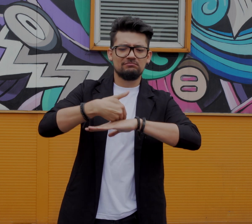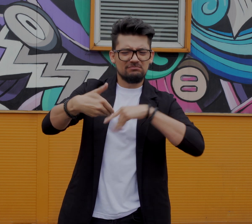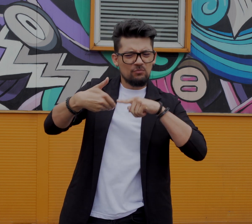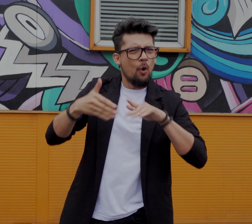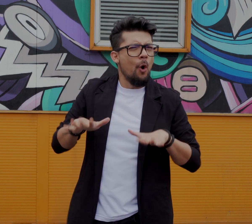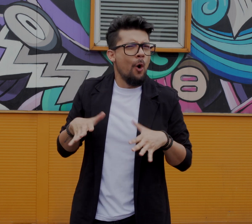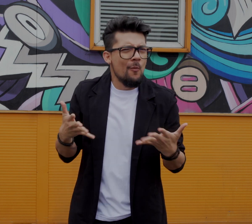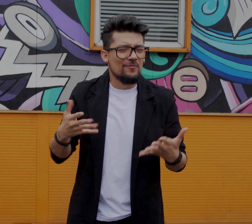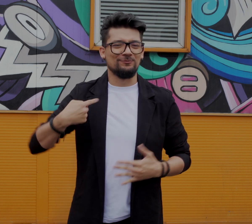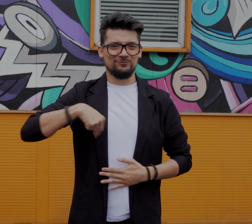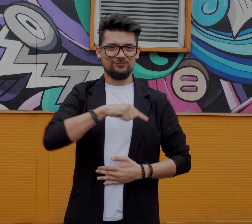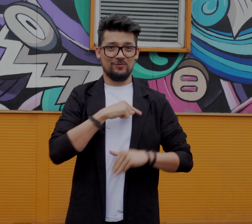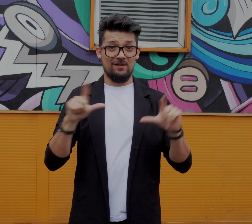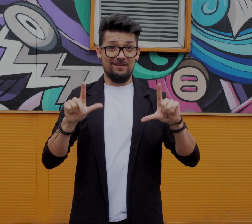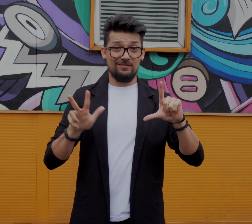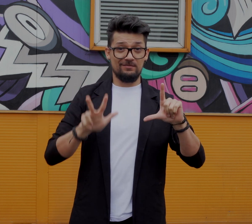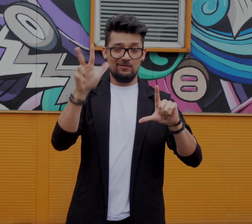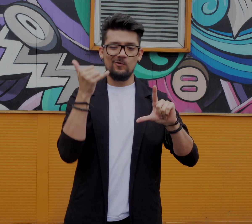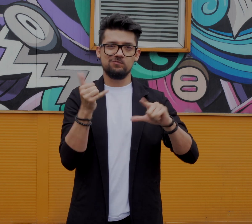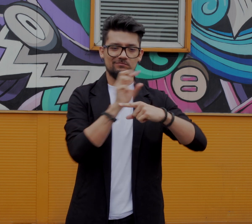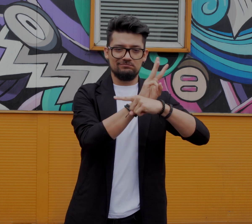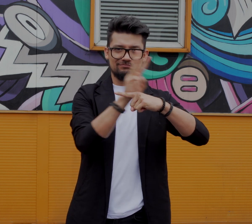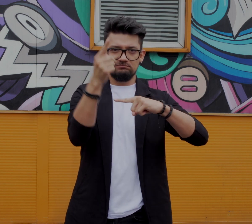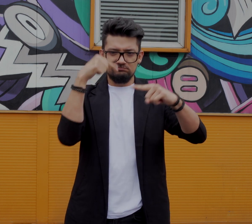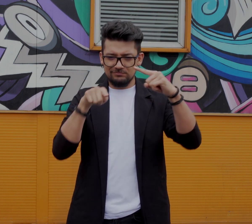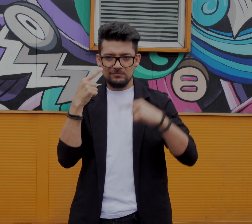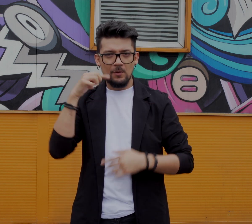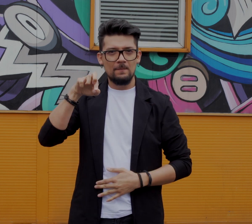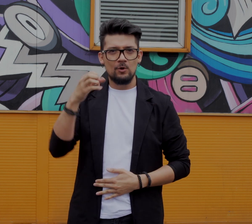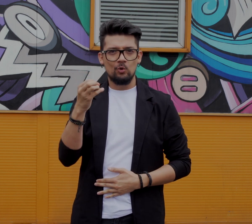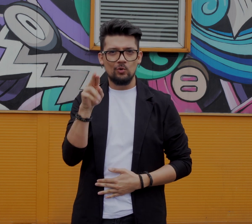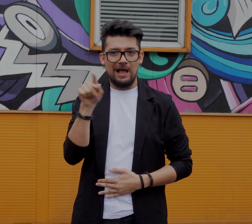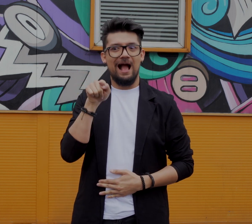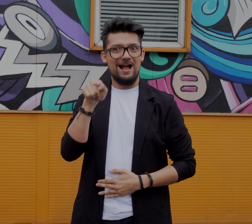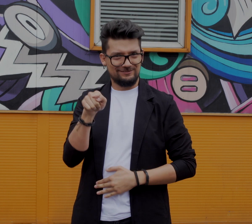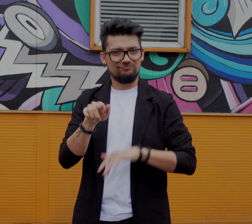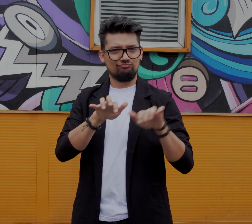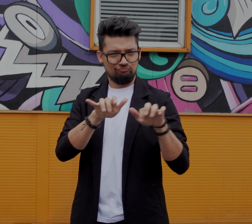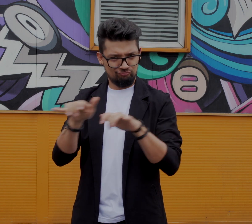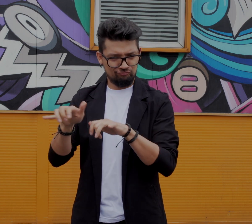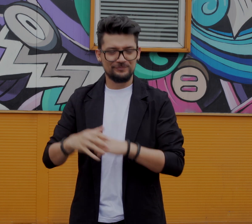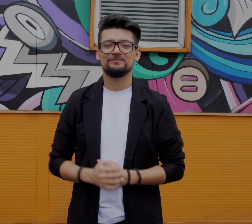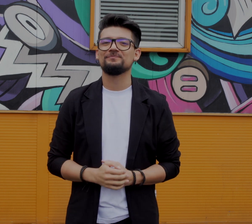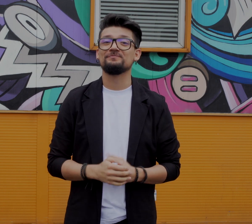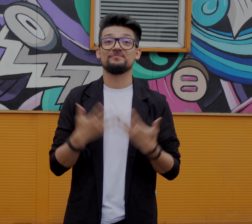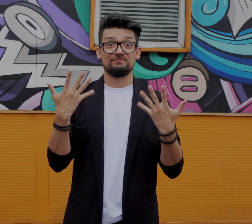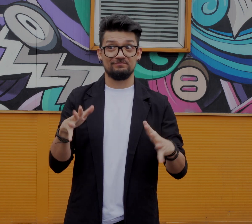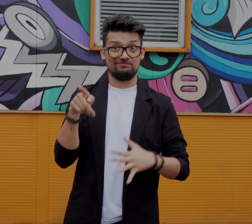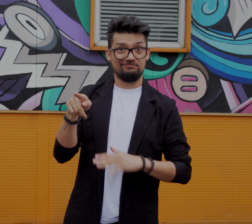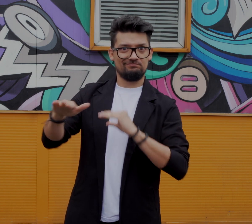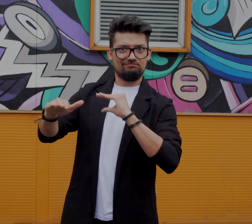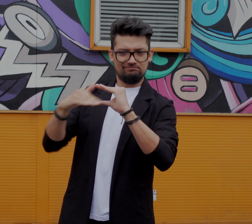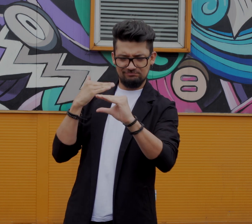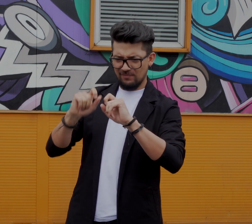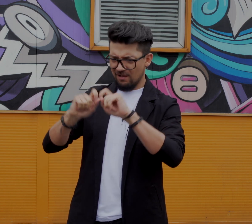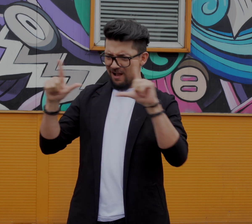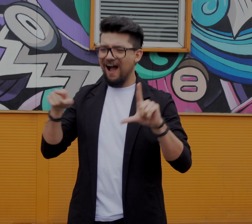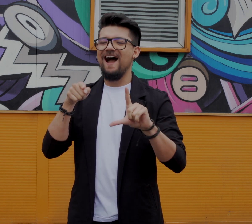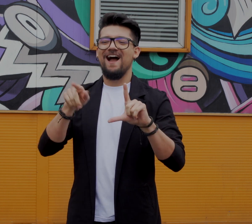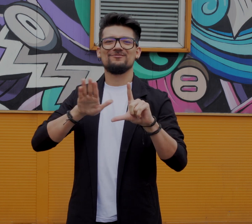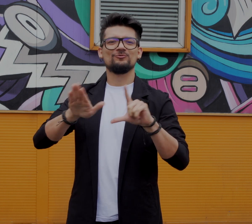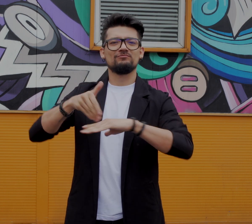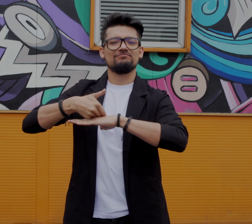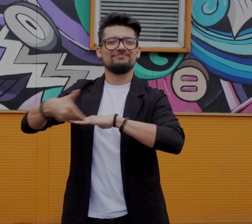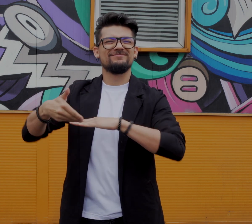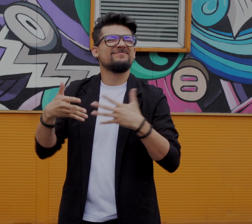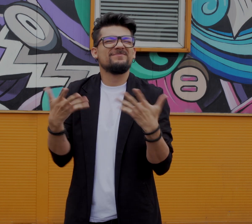peticiones quejas reclamos y sugerencias que tienen nuestros televidentes y que nos llegan a través